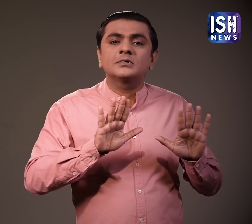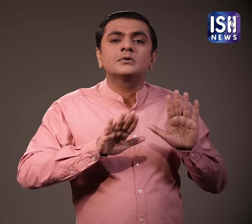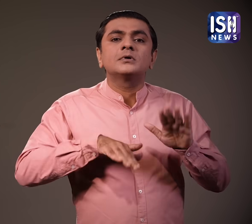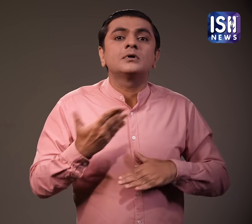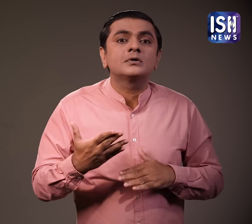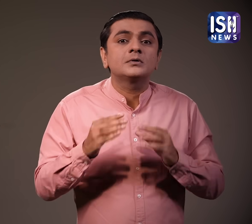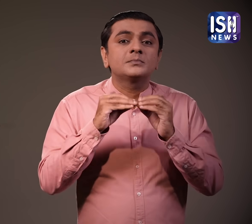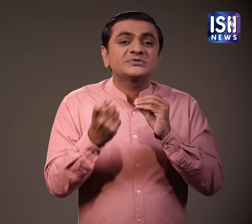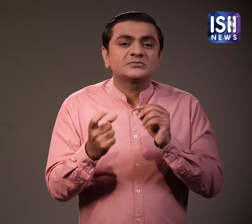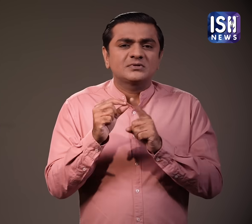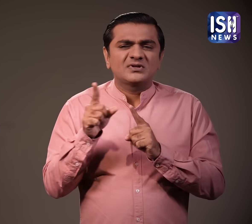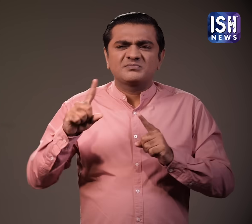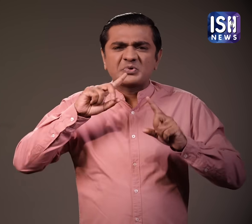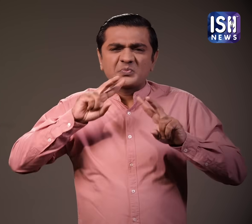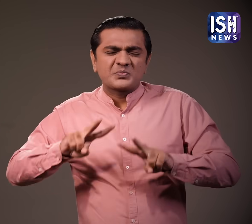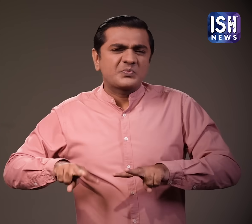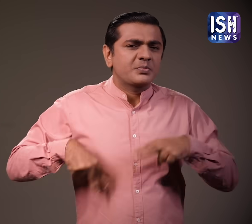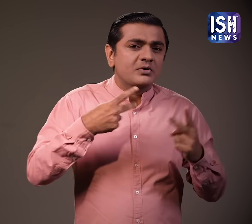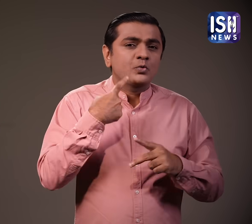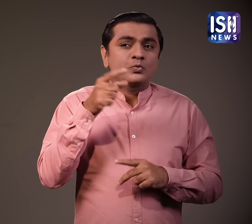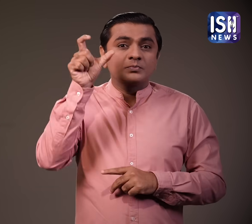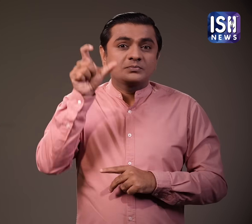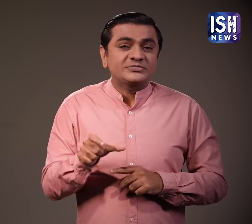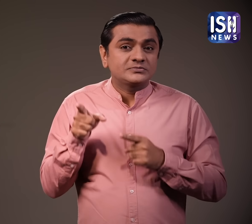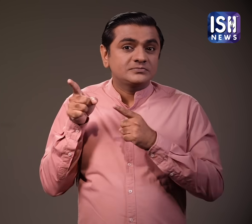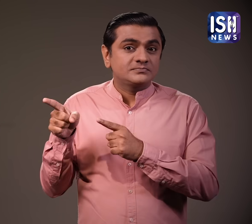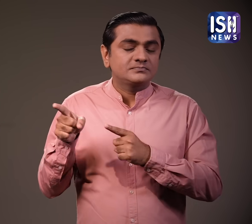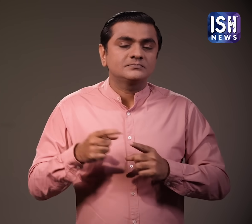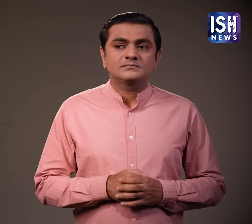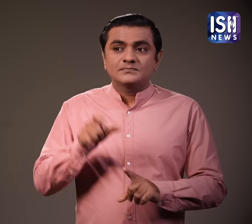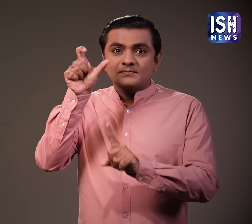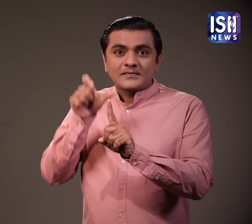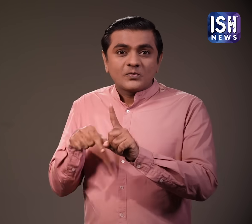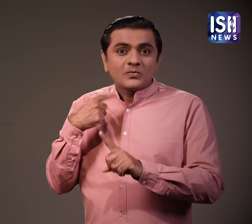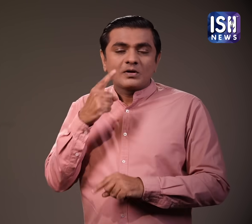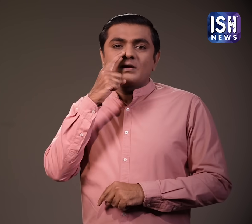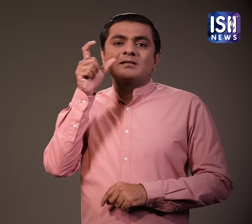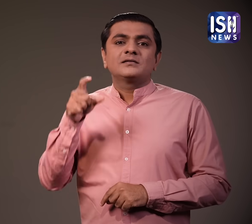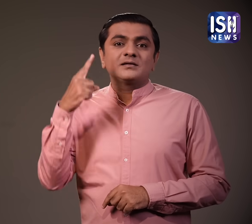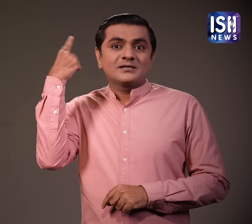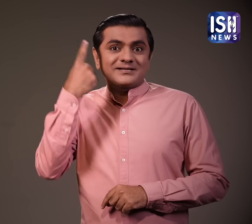अब इस शक्स ने राहुल गांदी को करारा जवाब दिया है स्मृति इरानी ने कहा